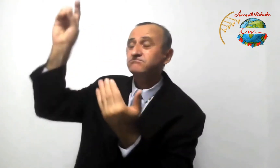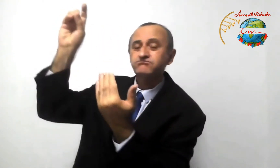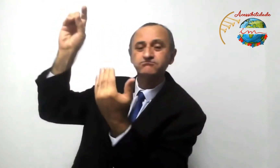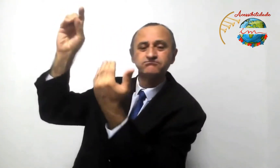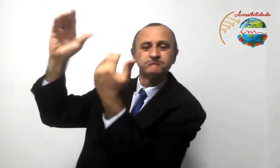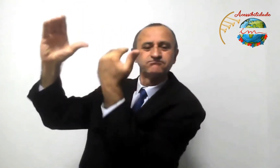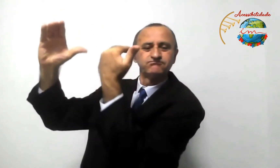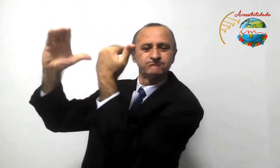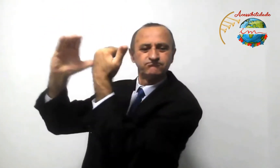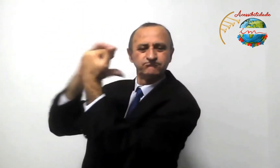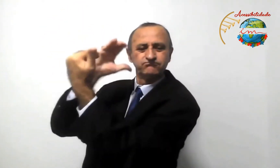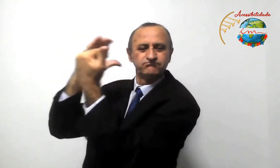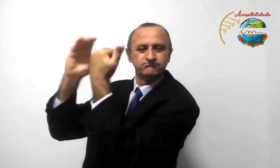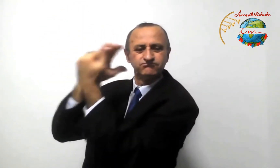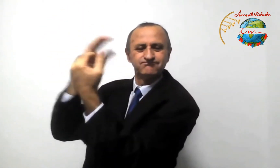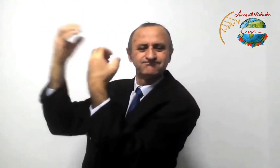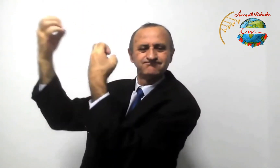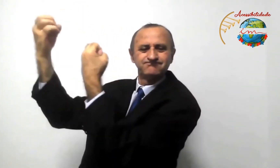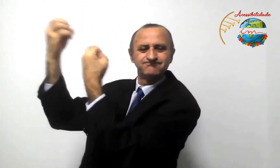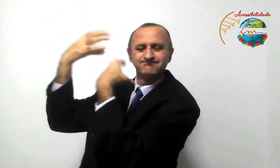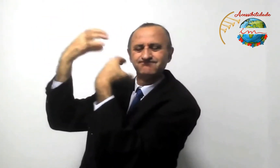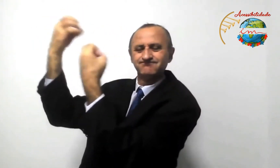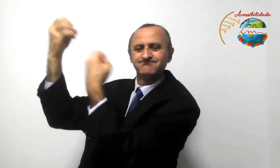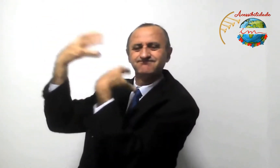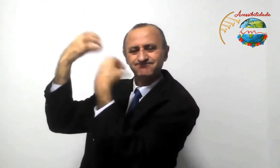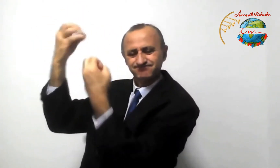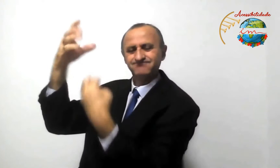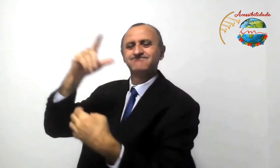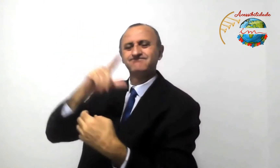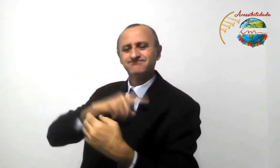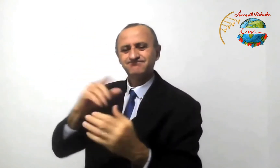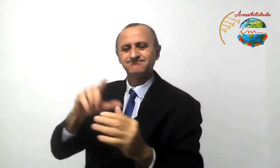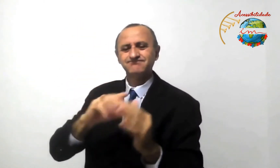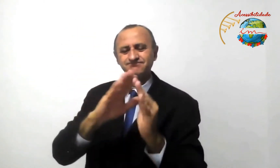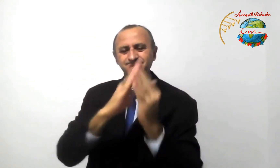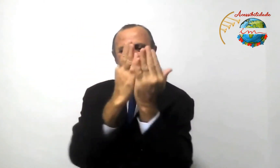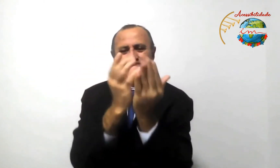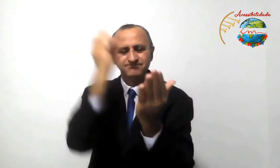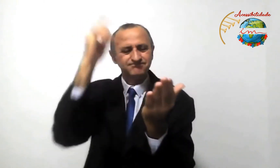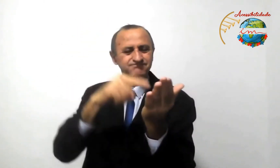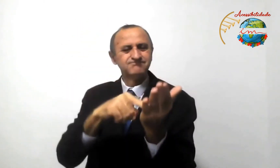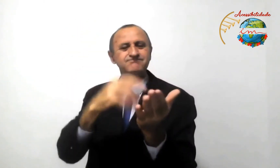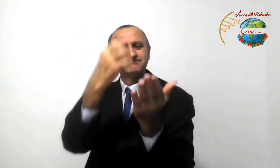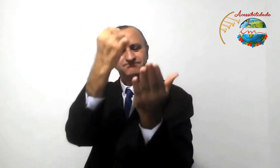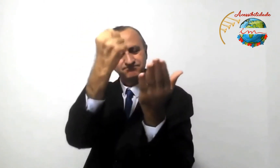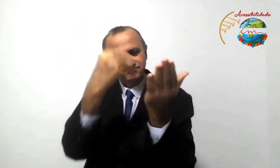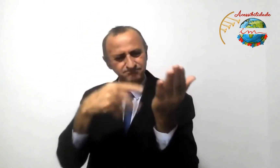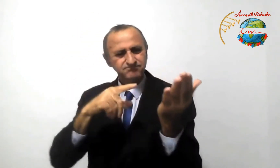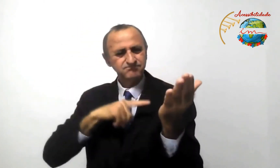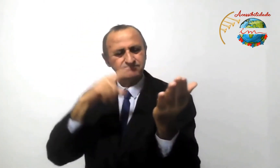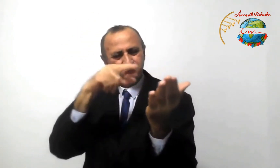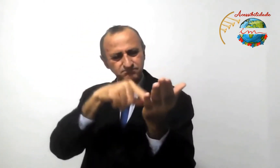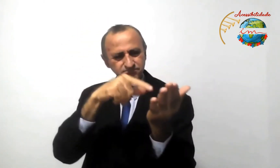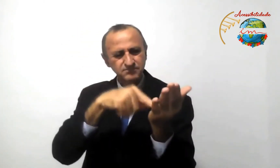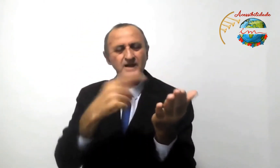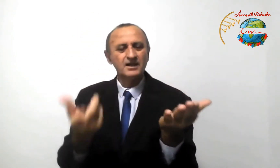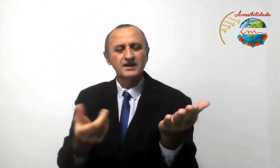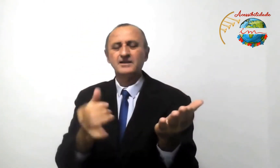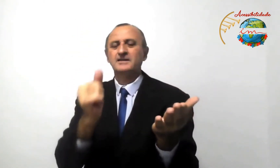Então, é esse conselho de Deus à igreja, os seus ensinos, que estão registrados na palavra de